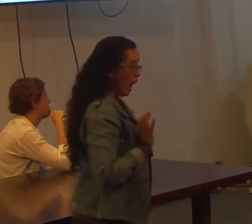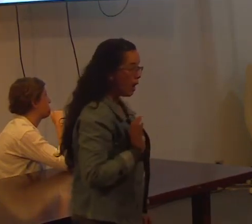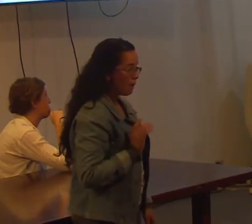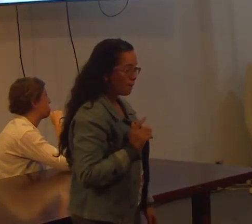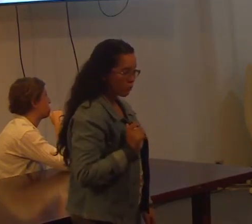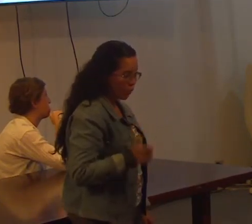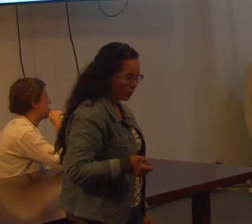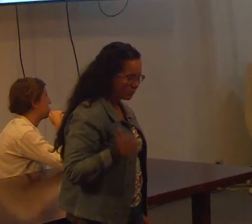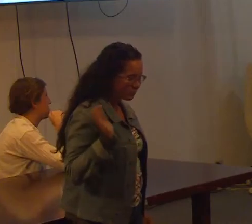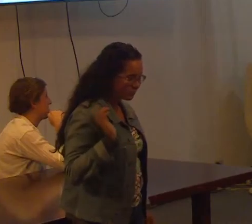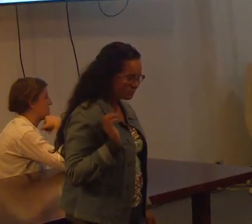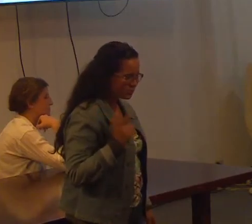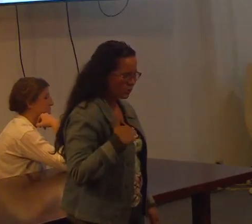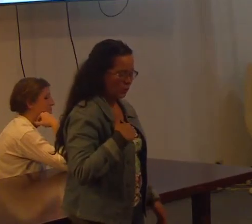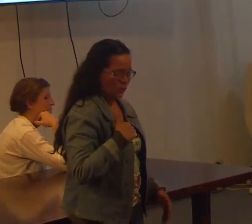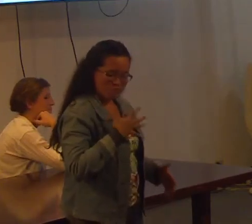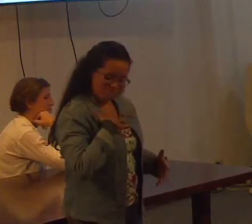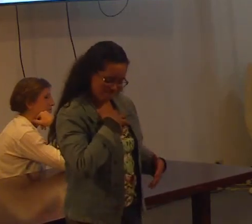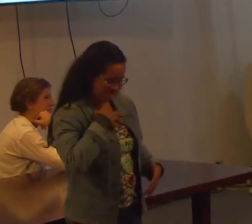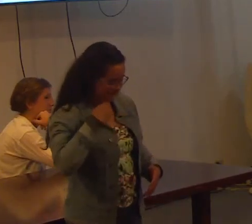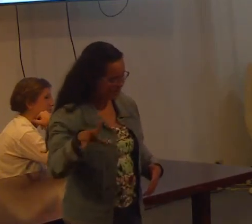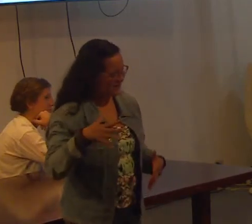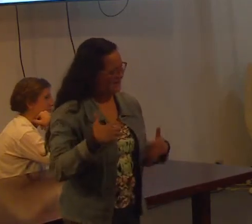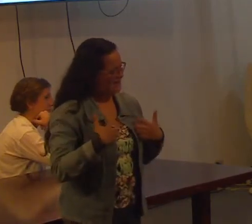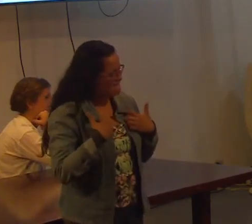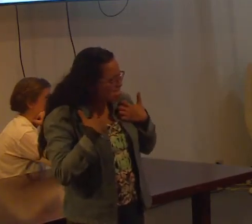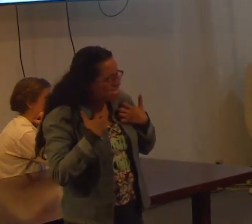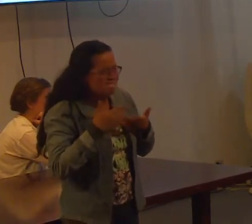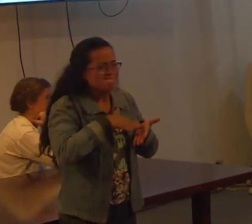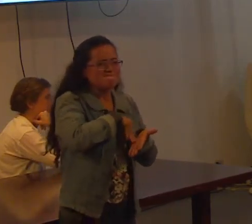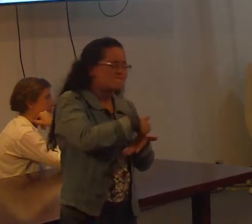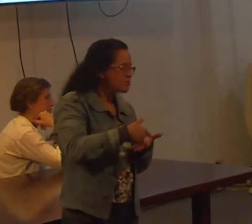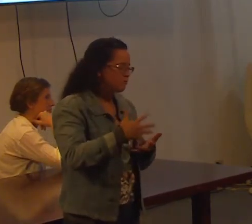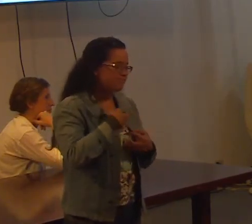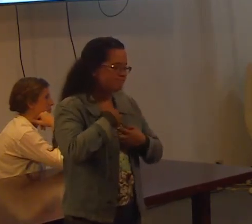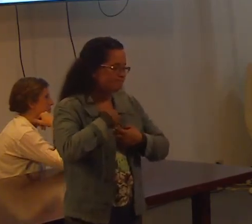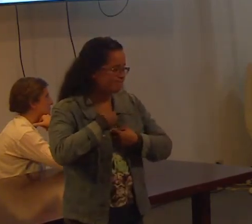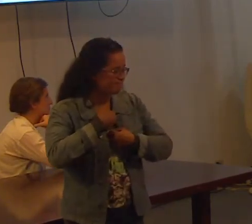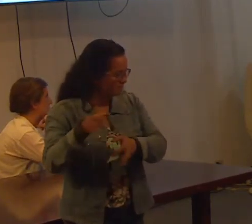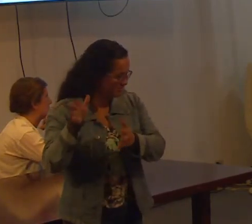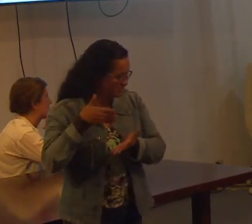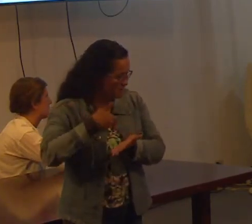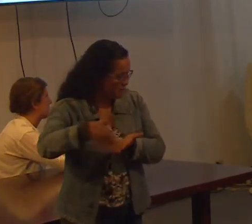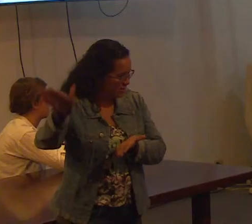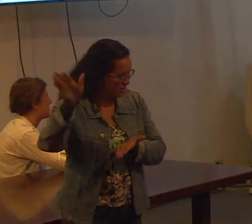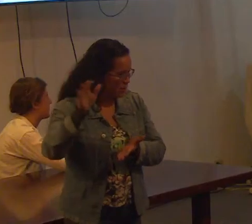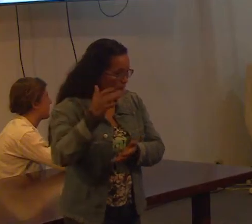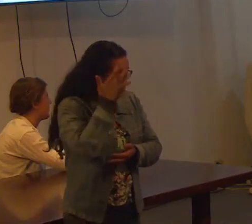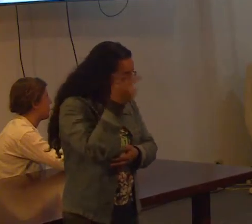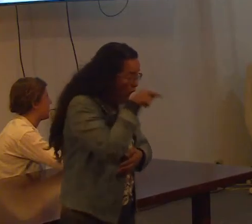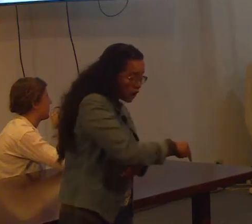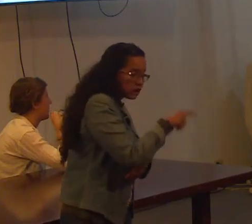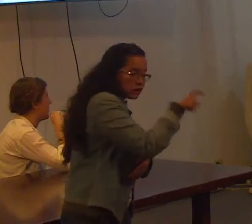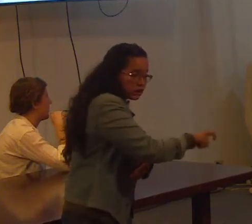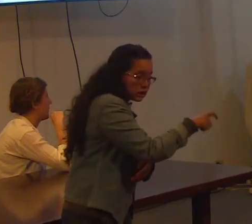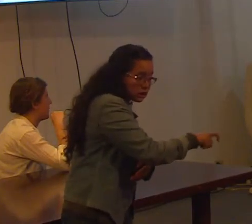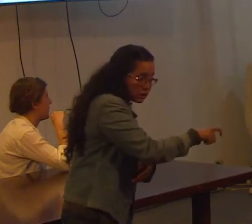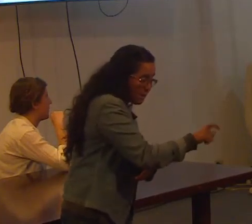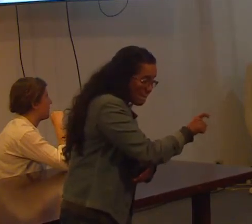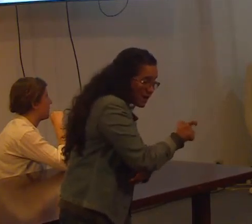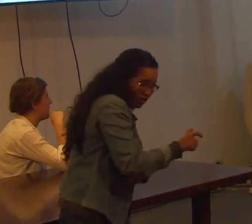que dejar mis inseguridades afuera, tengo que dejar mis miedos afuera, porque yo creo que lo que menos necesita